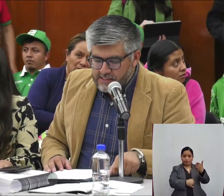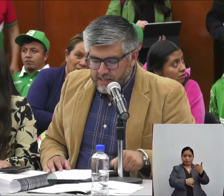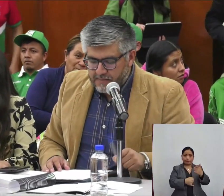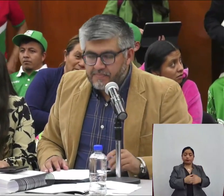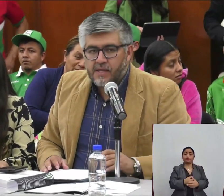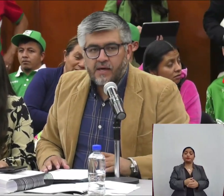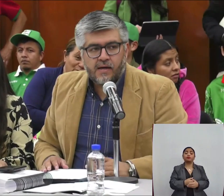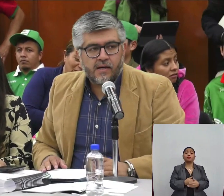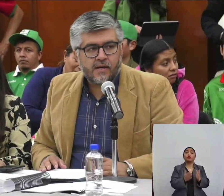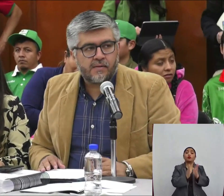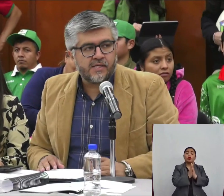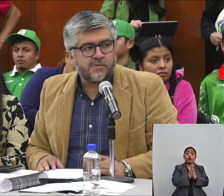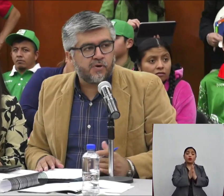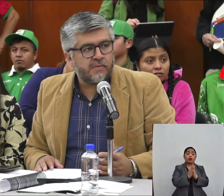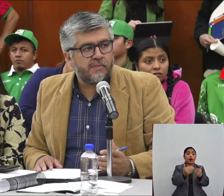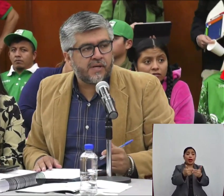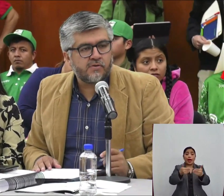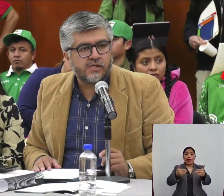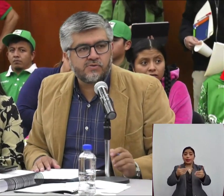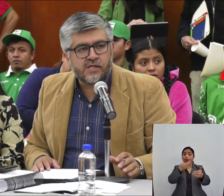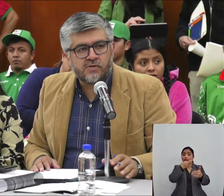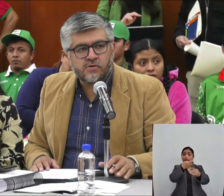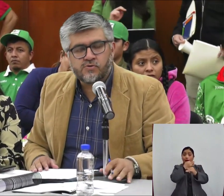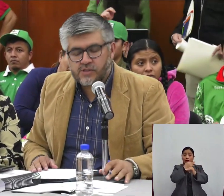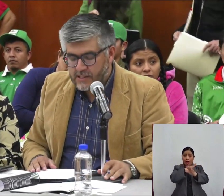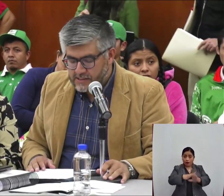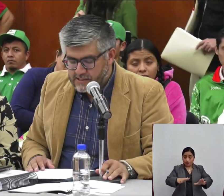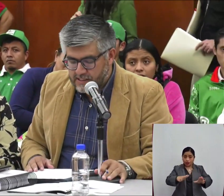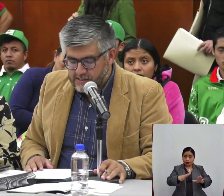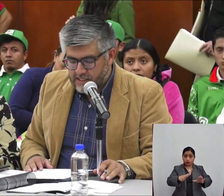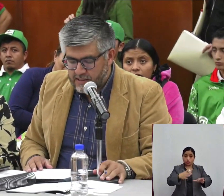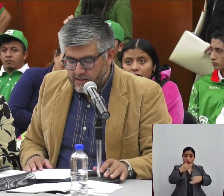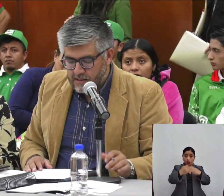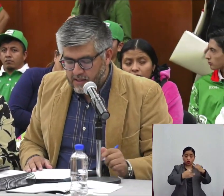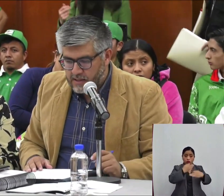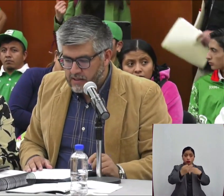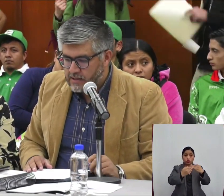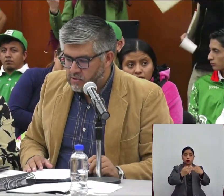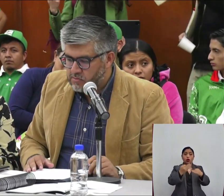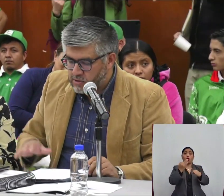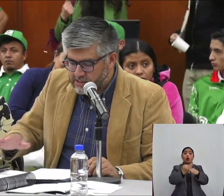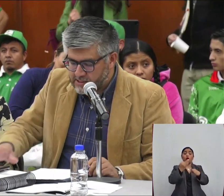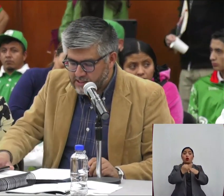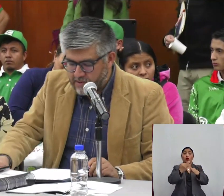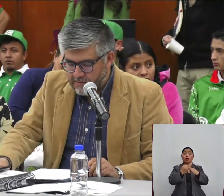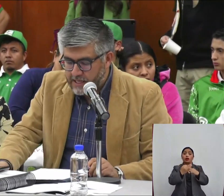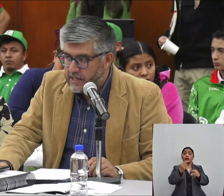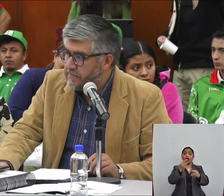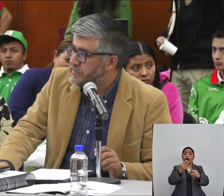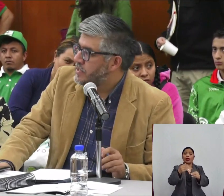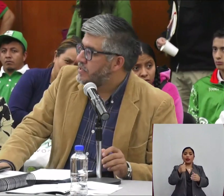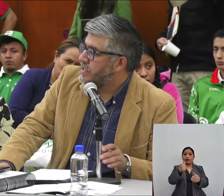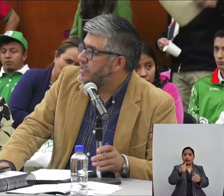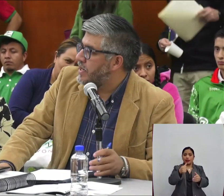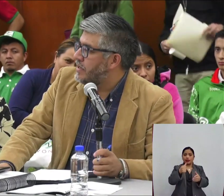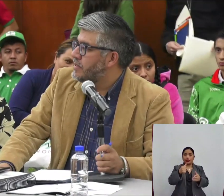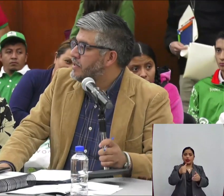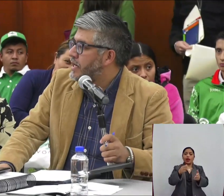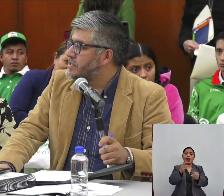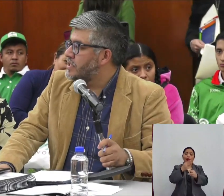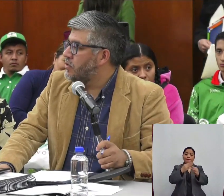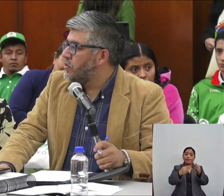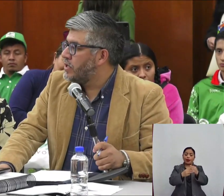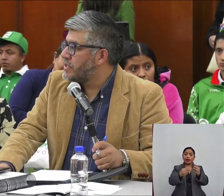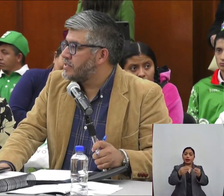Recordarles que disponible para todas y todos ustedes están el tomo en sistema braille, que ya